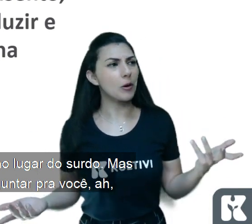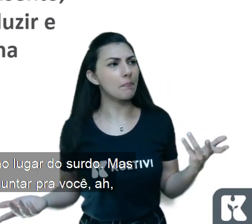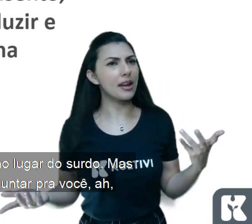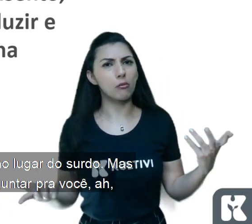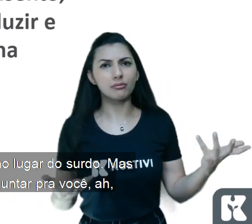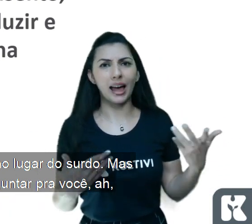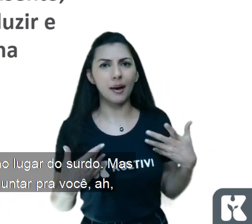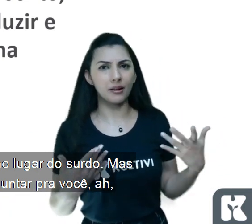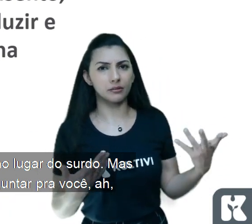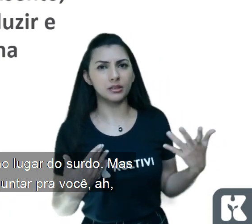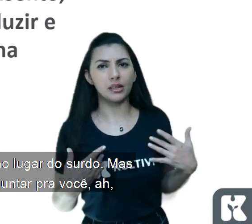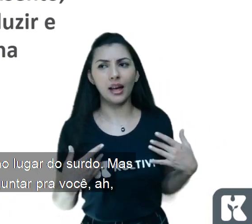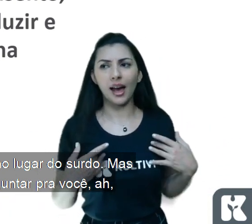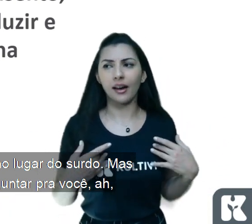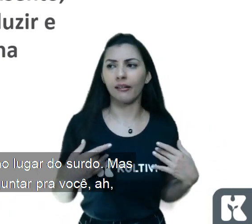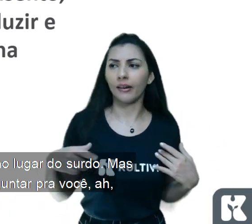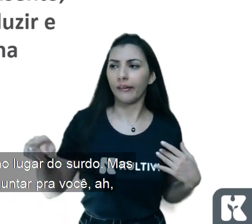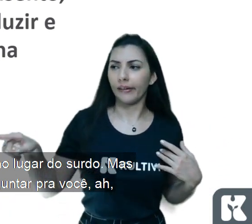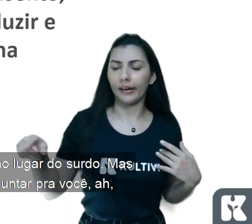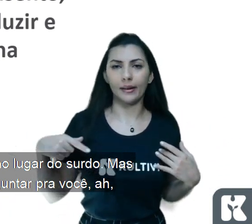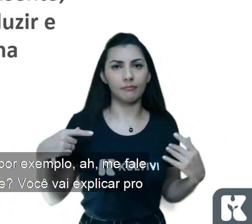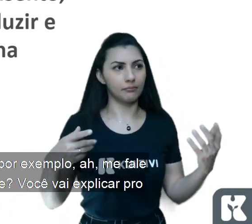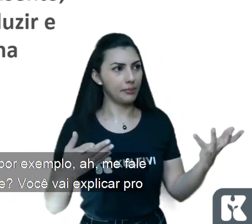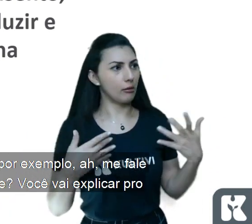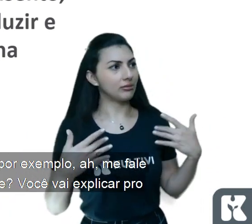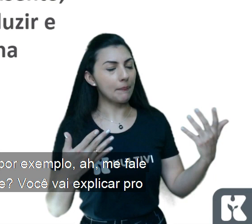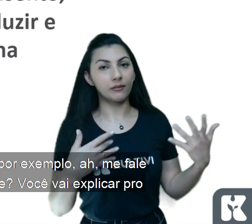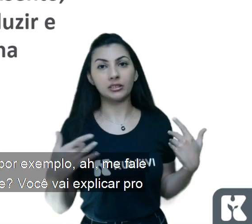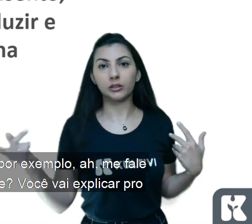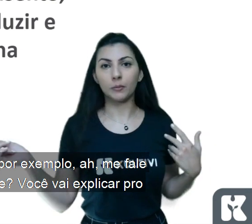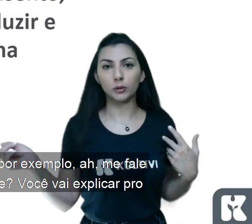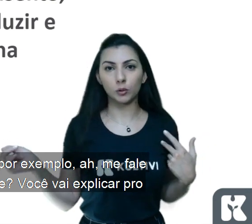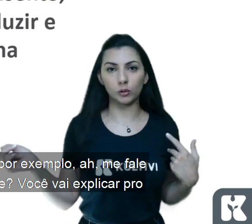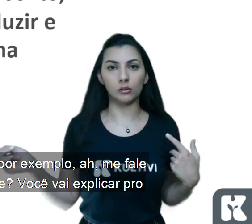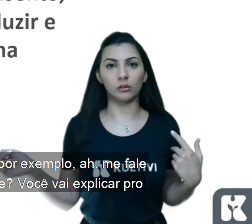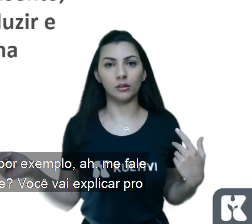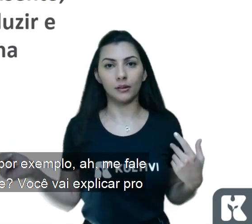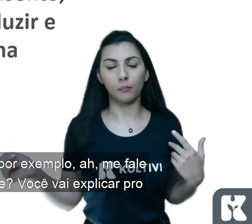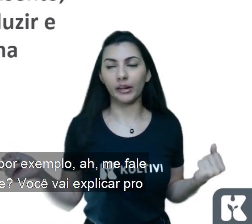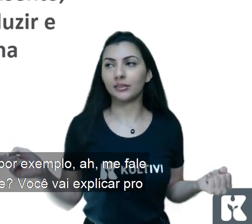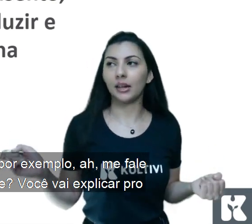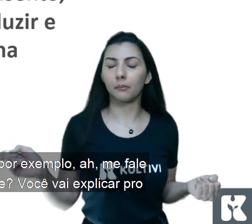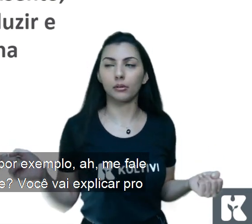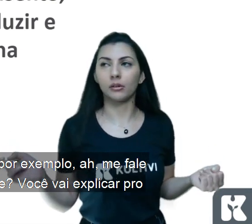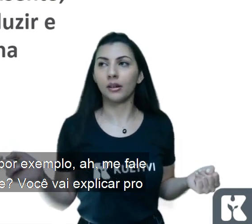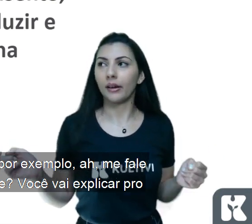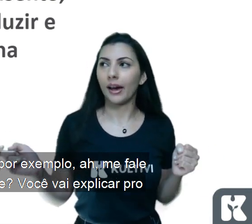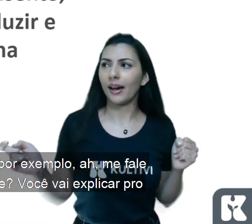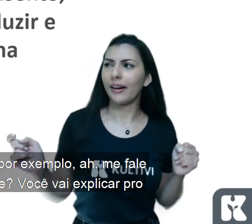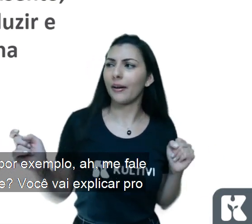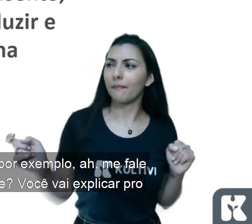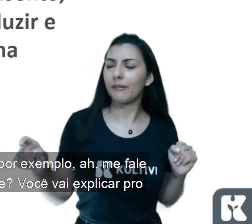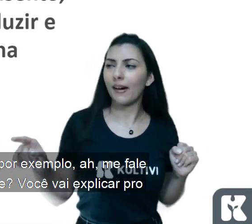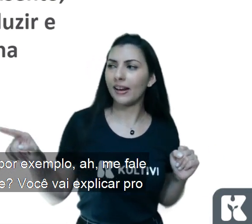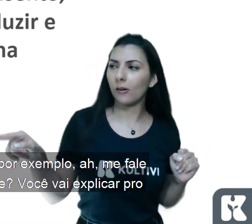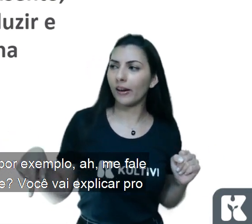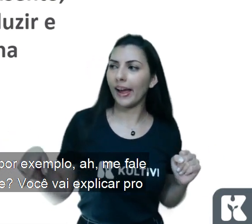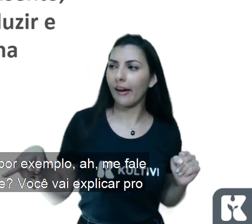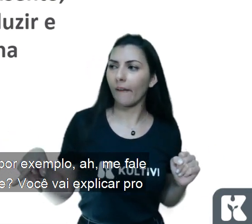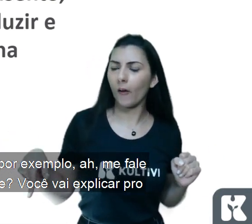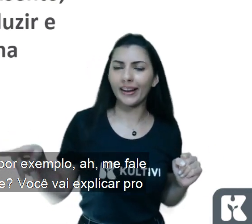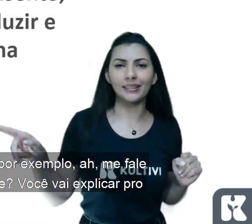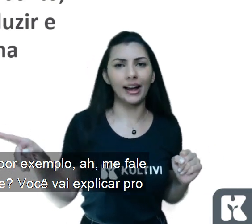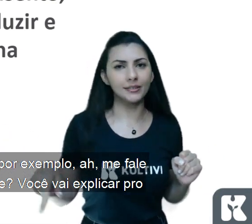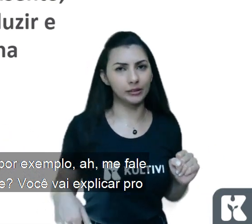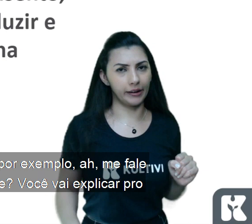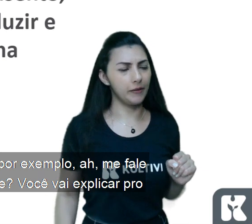e se a pessoa perguntar para você, perguntar para você sobre o surdo, por exemplo, me fale qual que